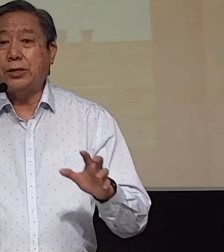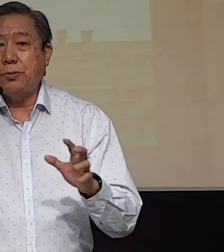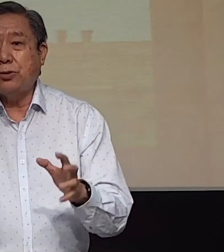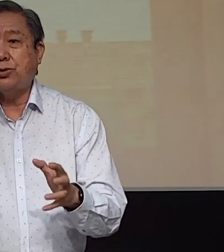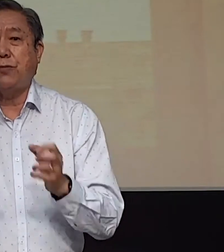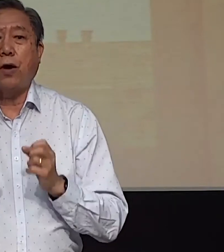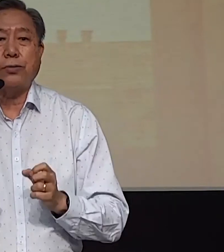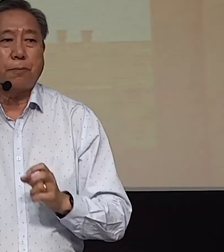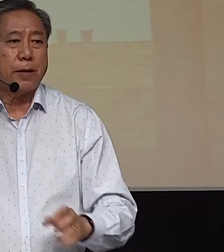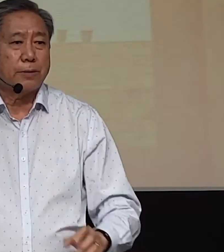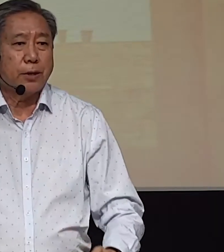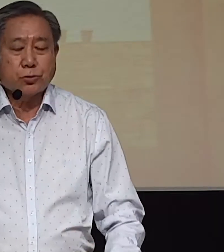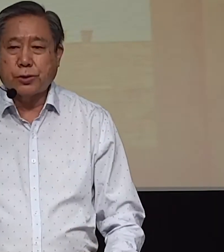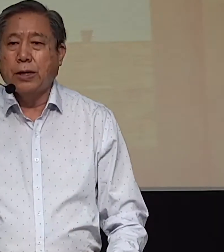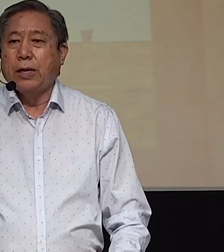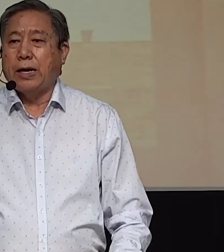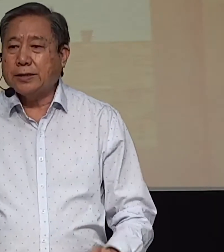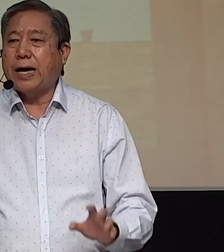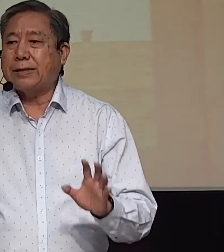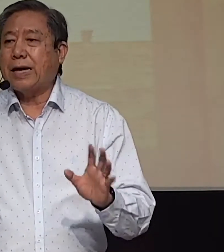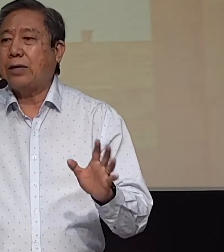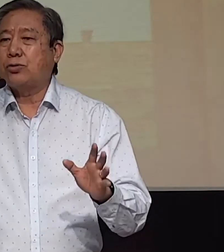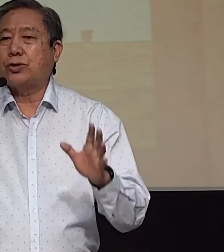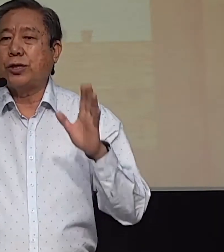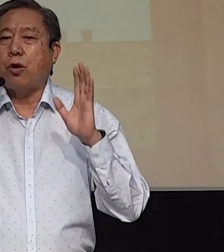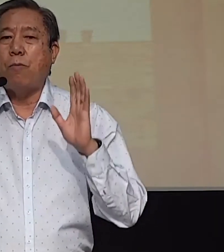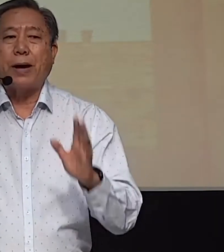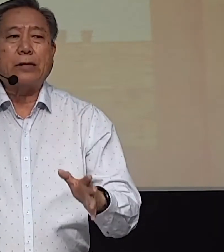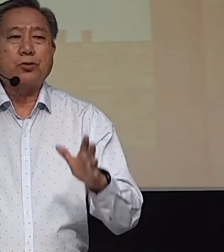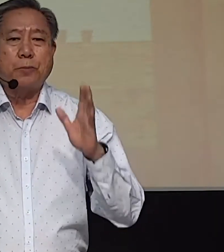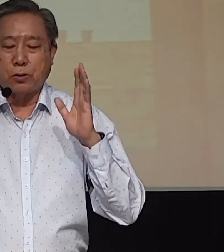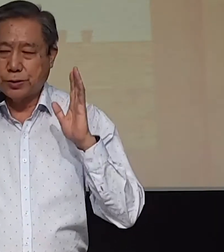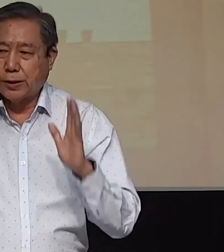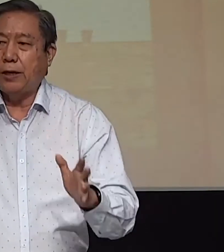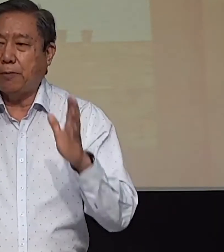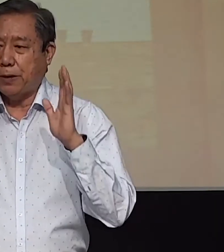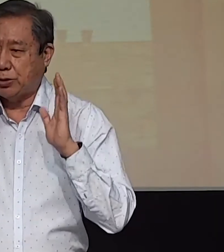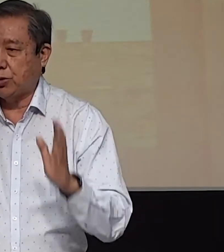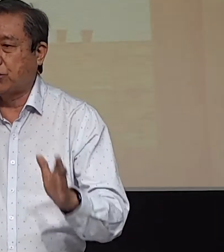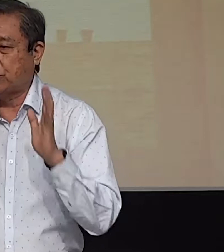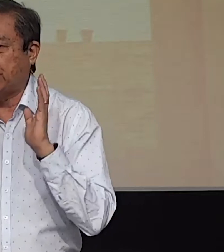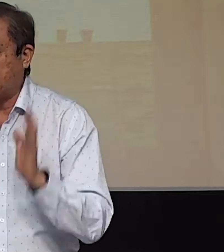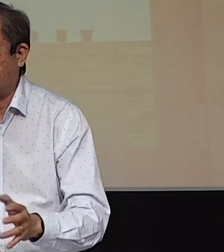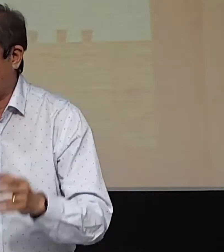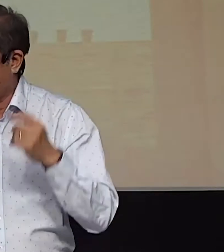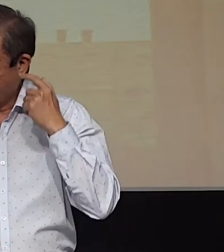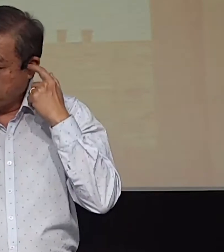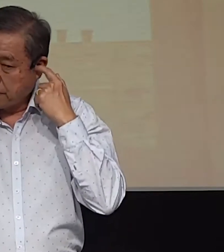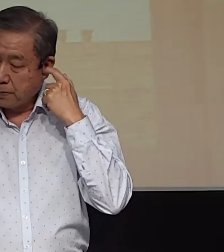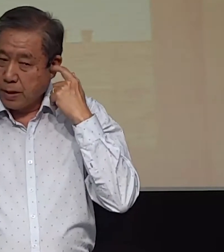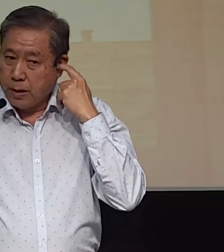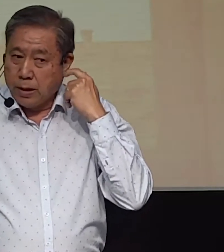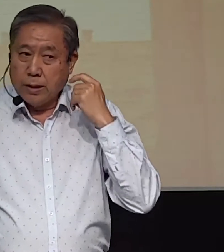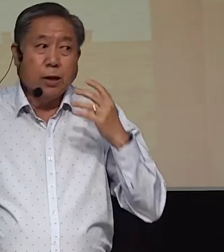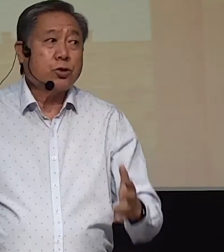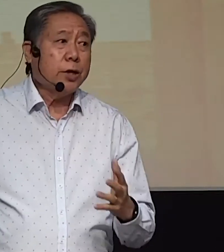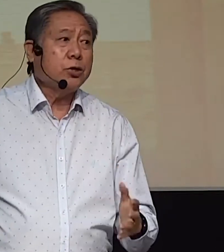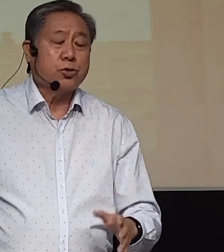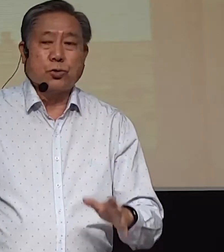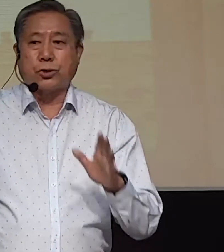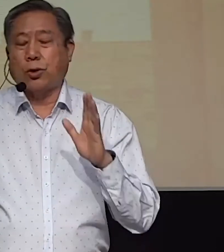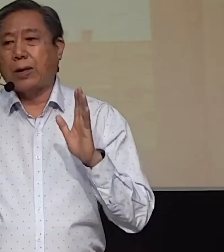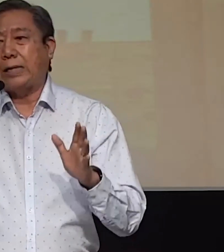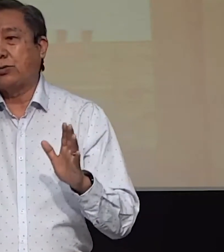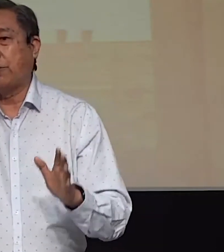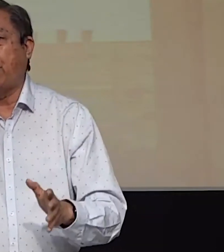somos redimidos de volta para Deus, resgatados e comprados pelo sangue precioso de Cristo. E não só